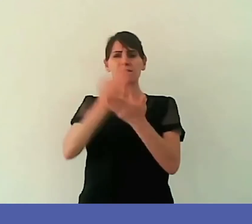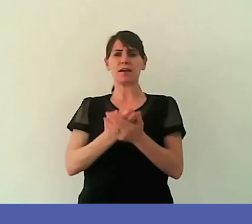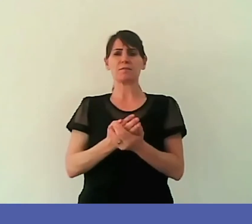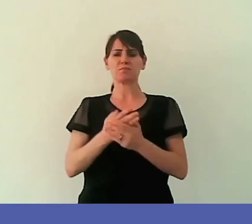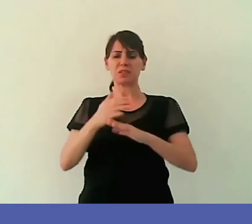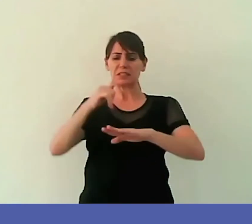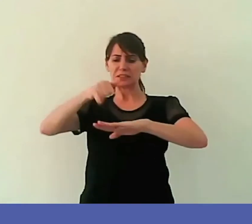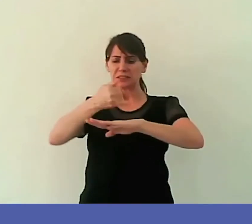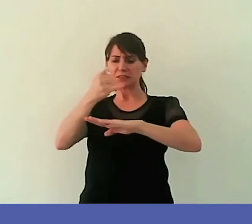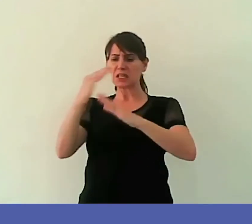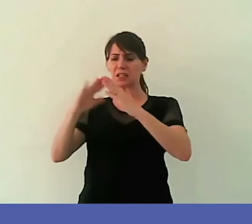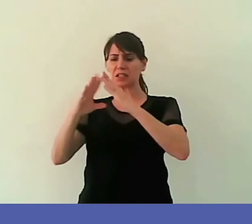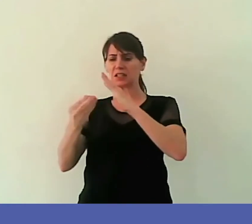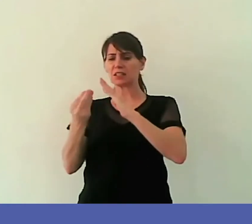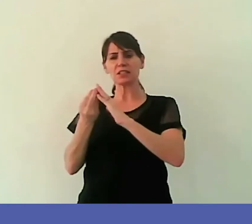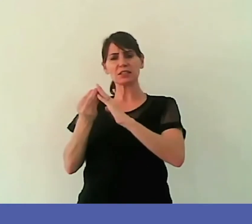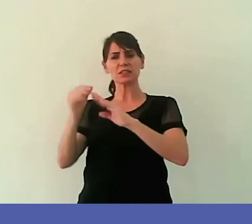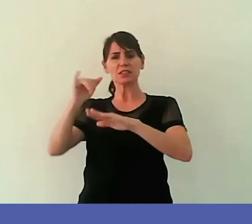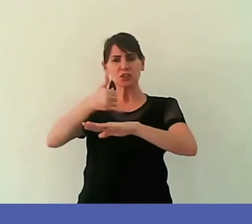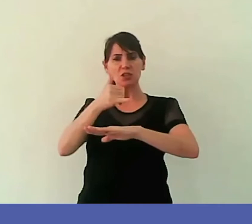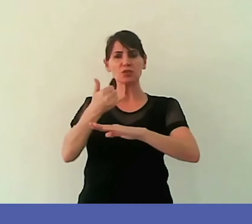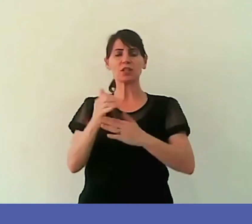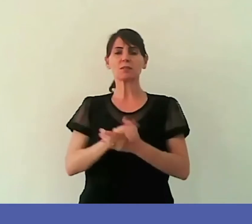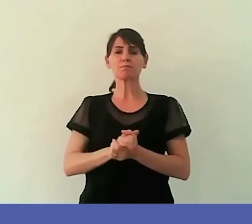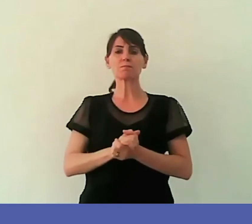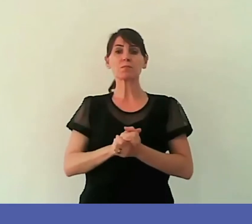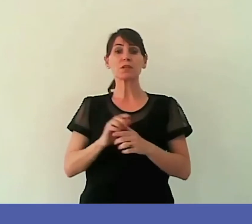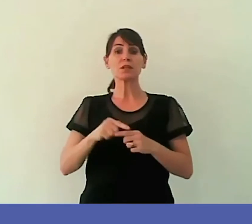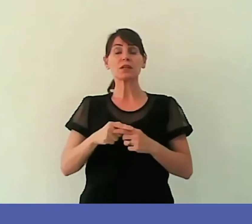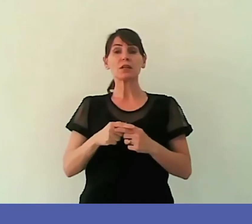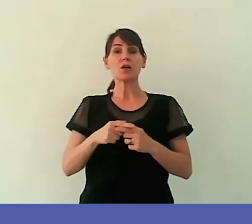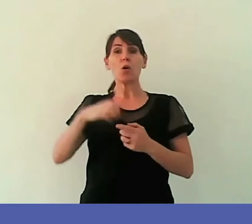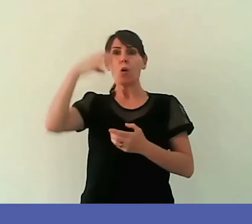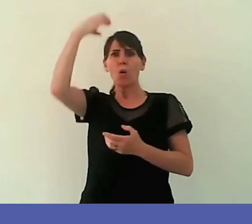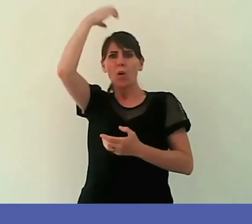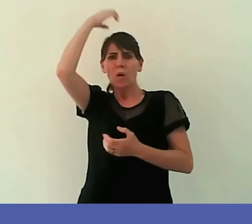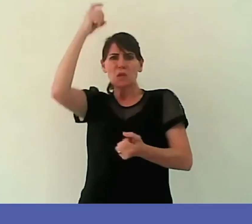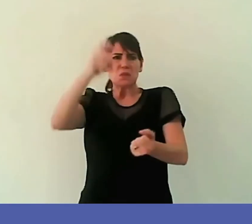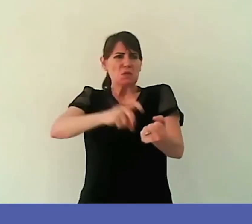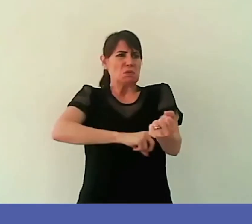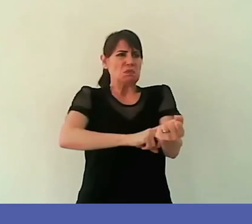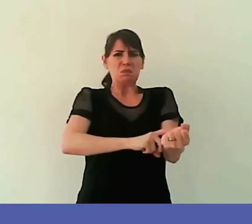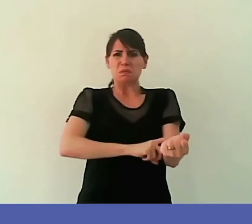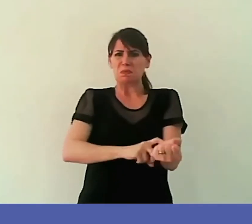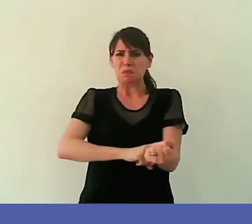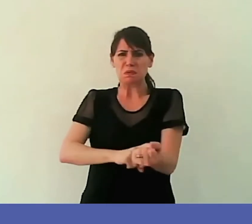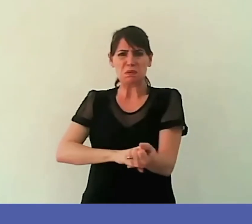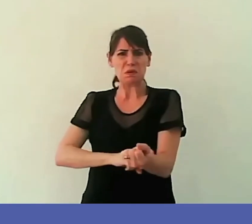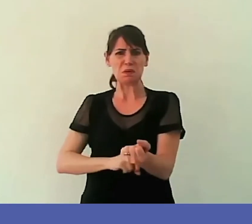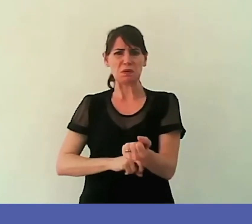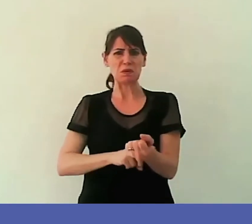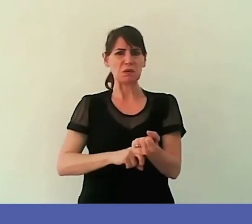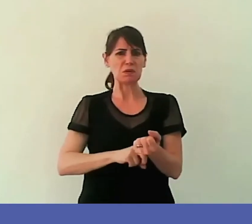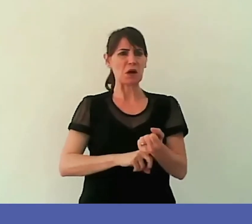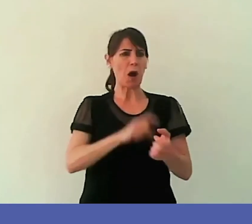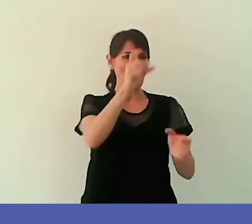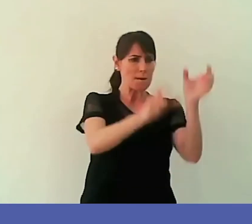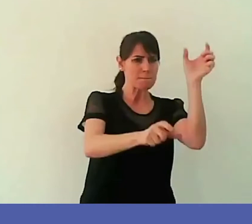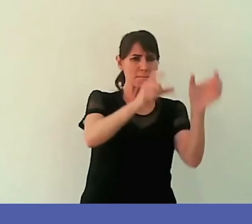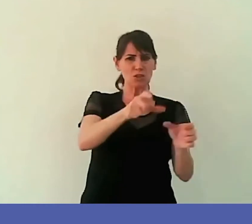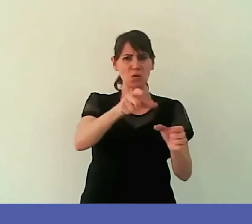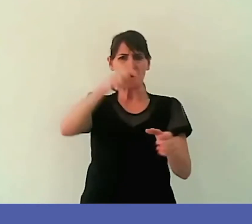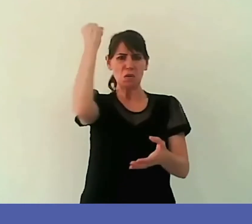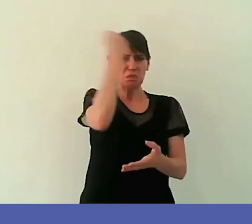versículo 7, irmãos, o rei ficou irado e, enviando as suas tropas, exterminou aqueles assassinos e